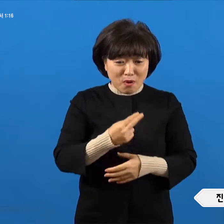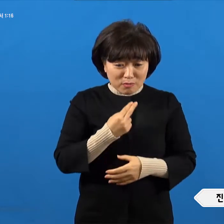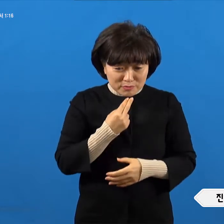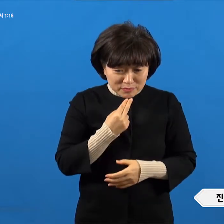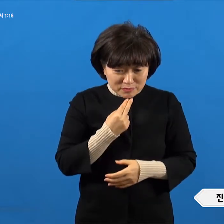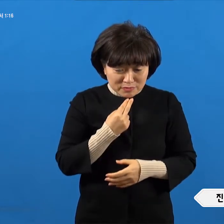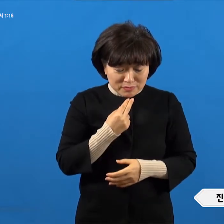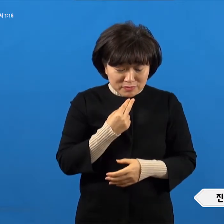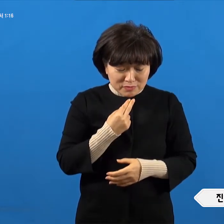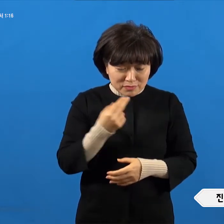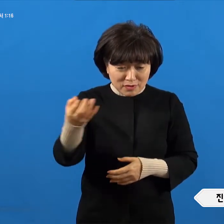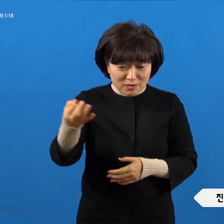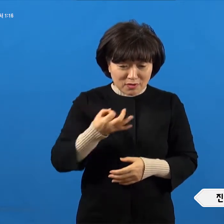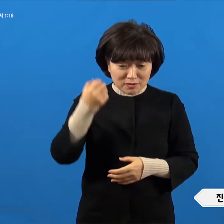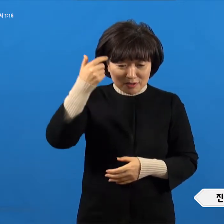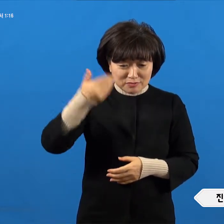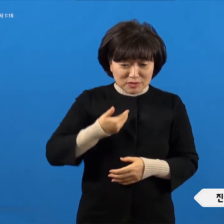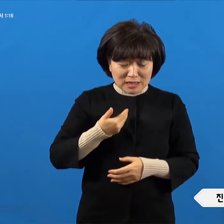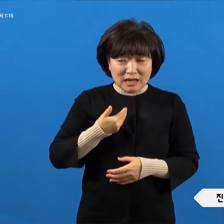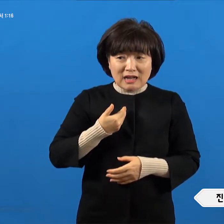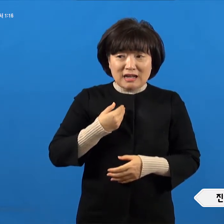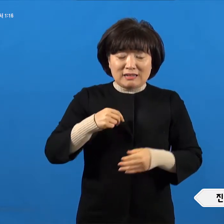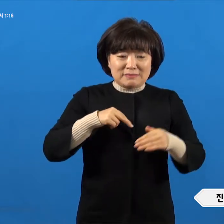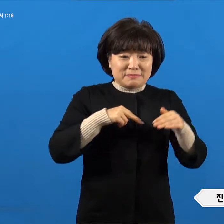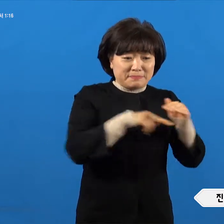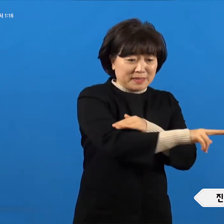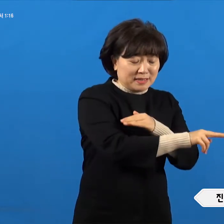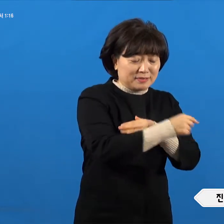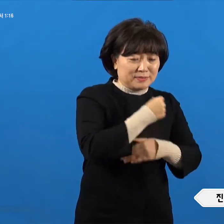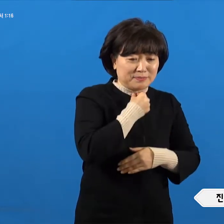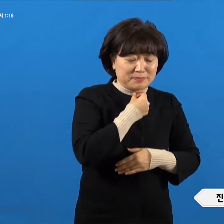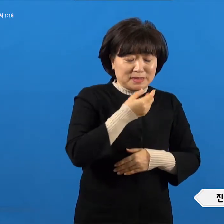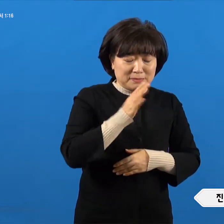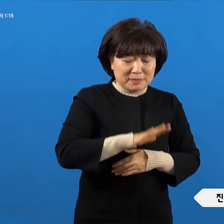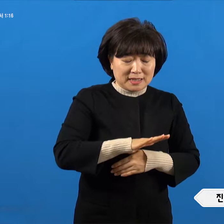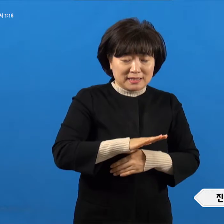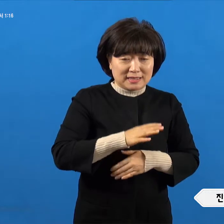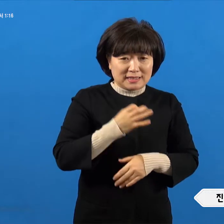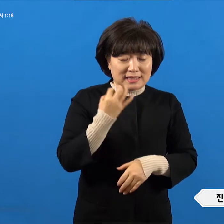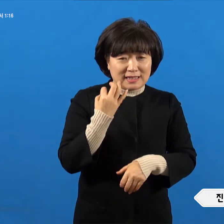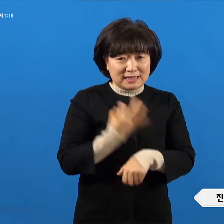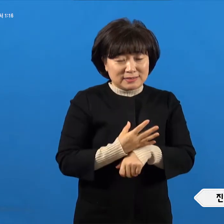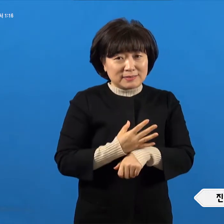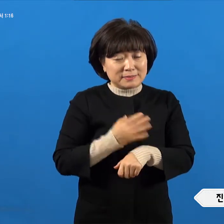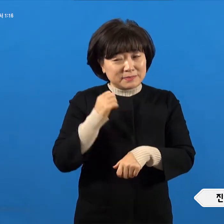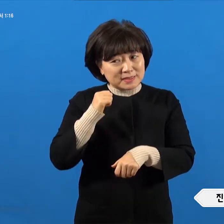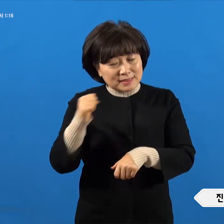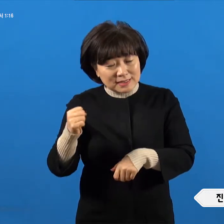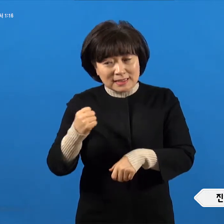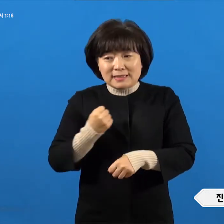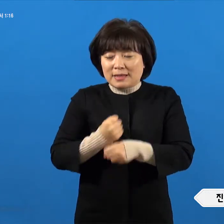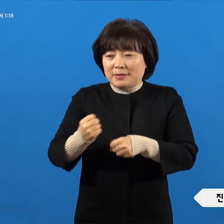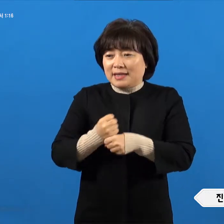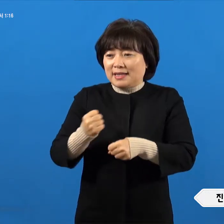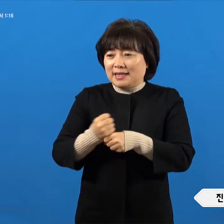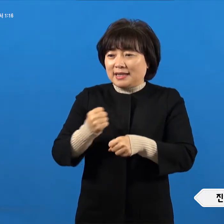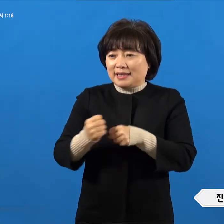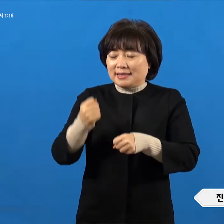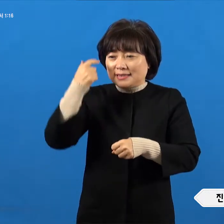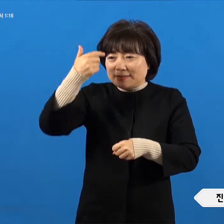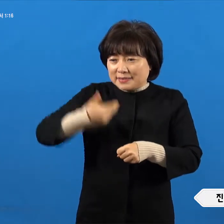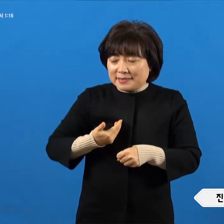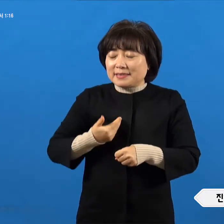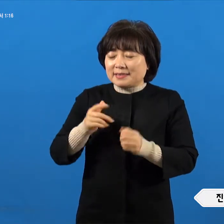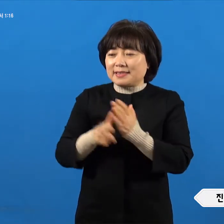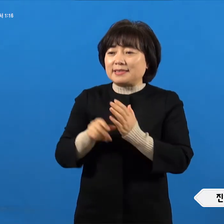이런 질문을 할까라는 생각을 하면서 도망치고 싶었지만 어쩔 수 없었고 그 순간에 당황하면서 그렇게